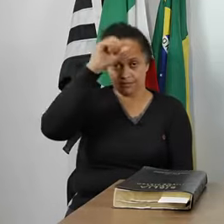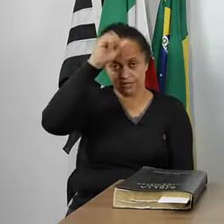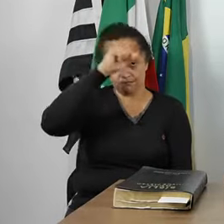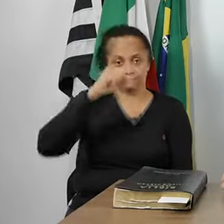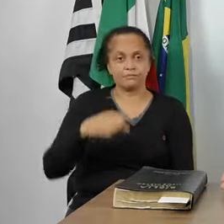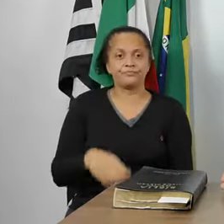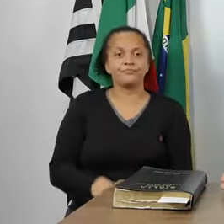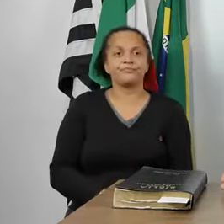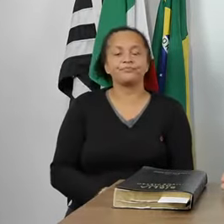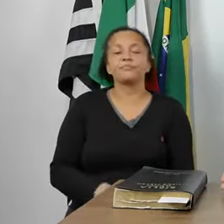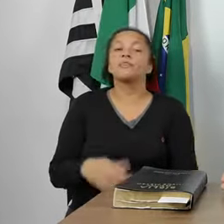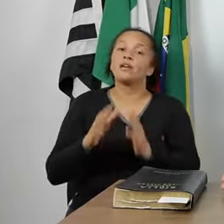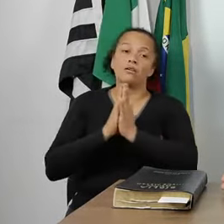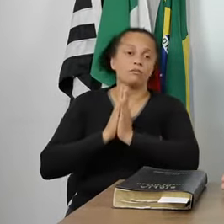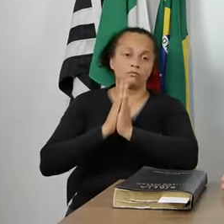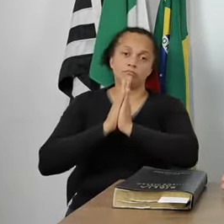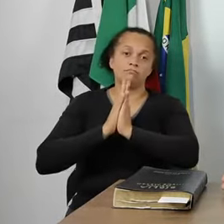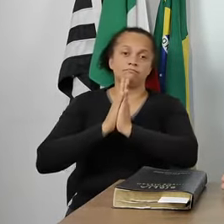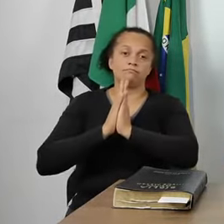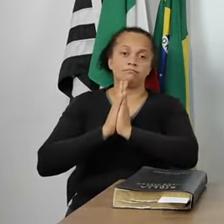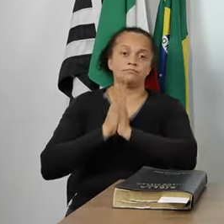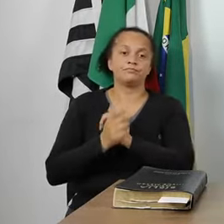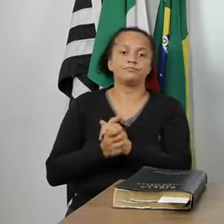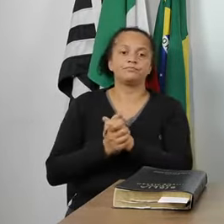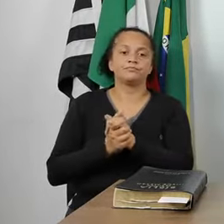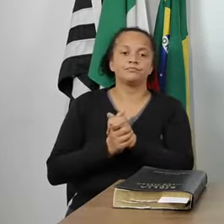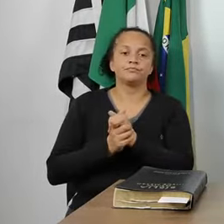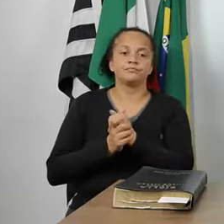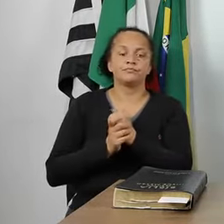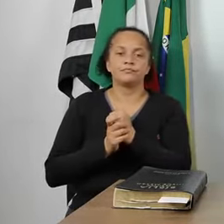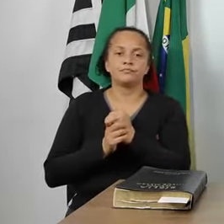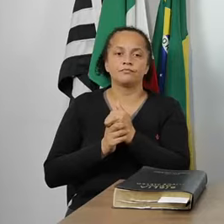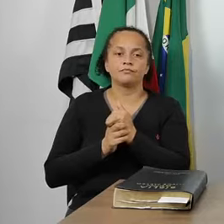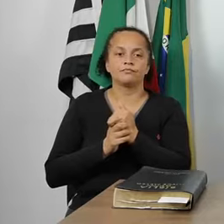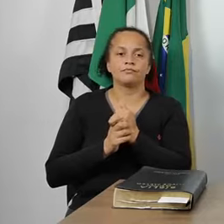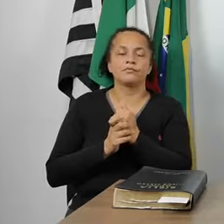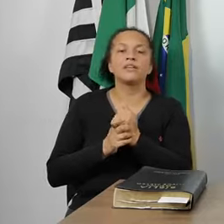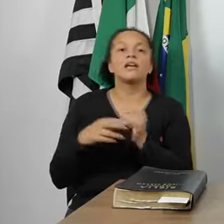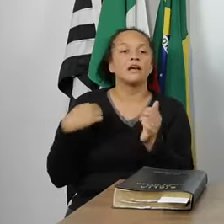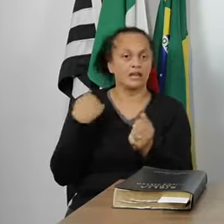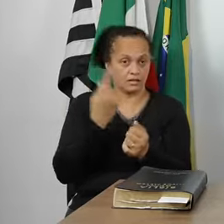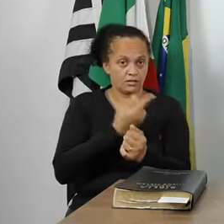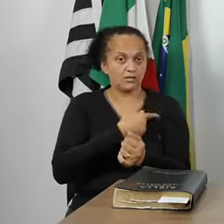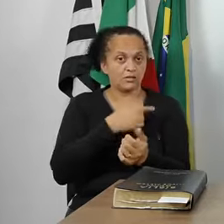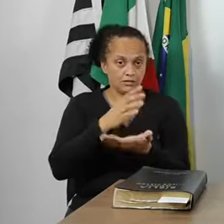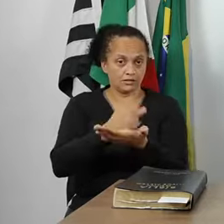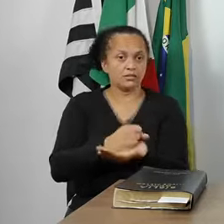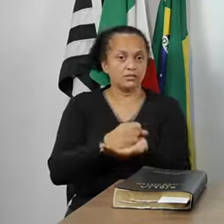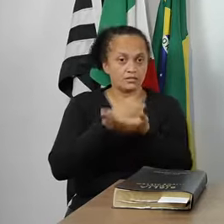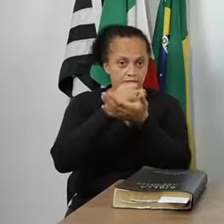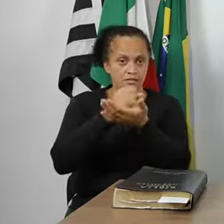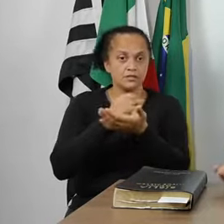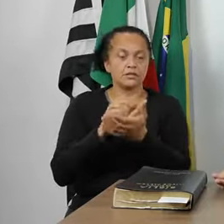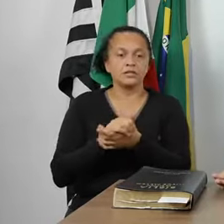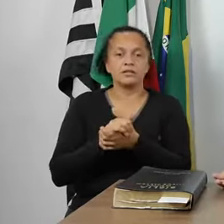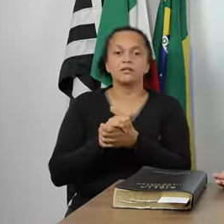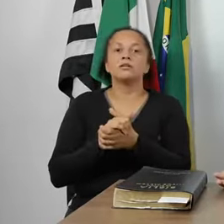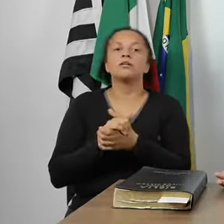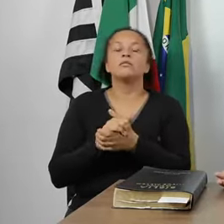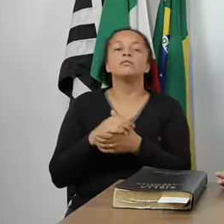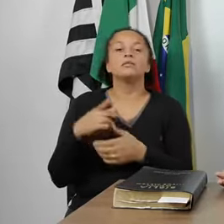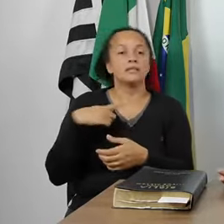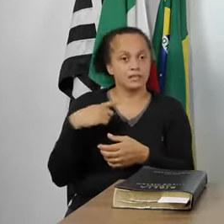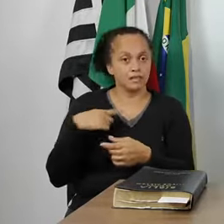cristã é sobre a oração. Na verdade, a nossa salvação a gente recebeu por meio de uma